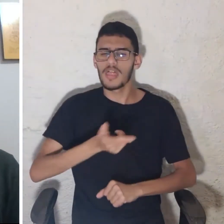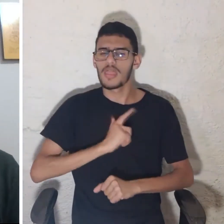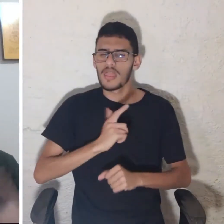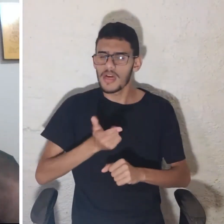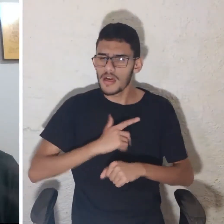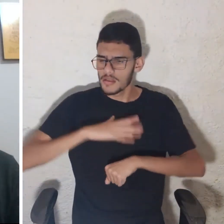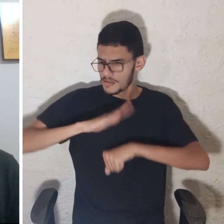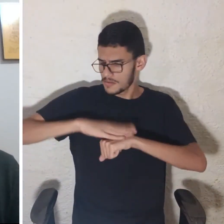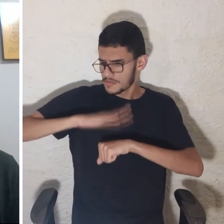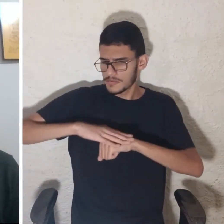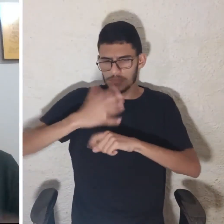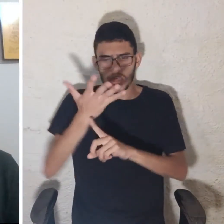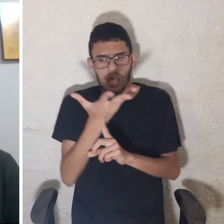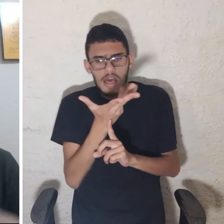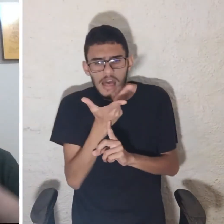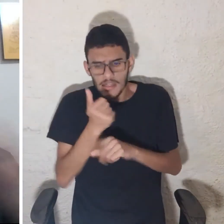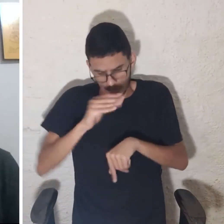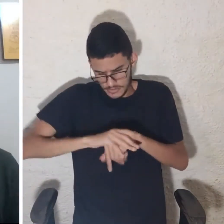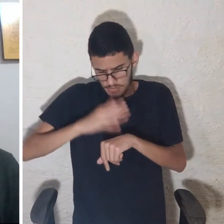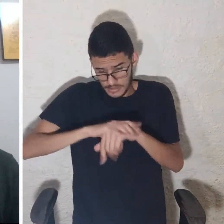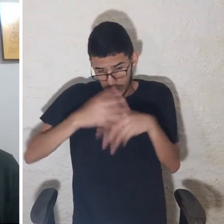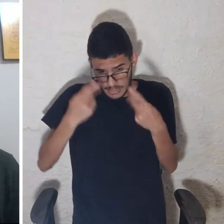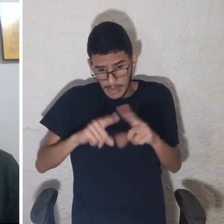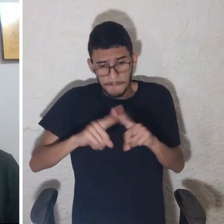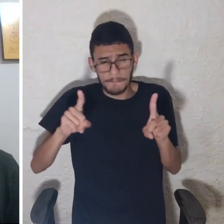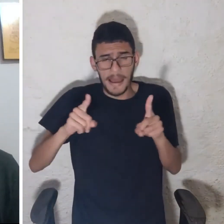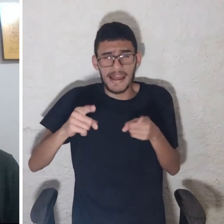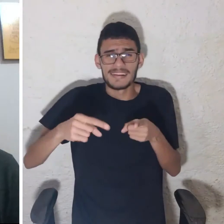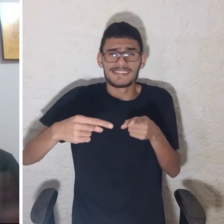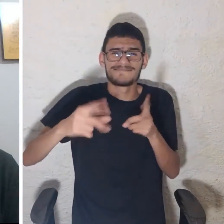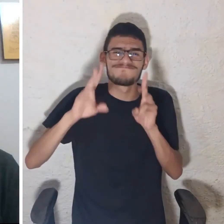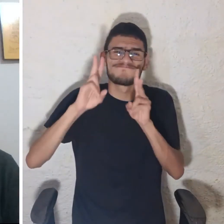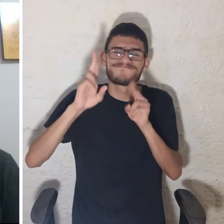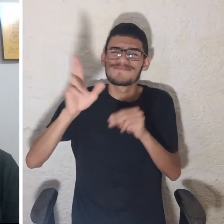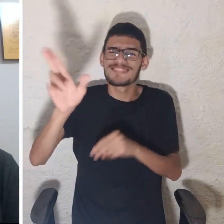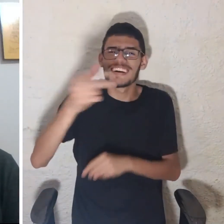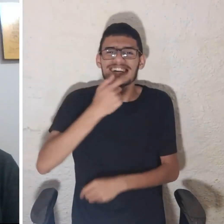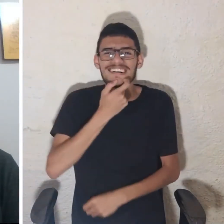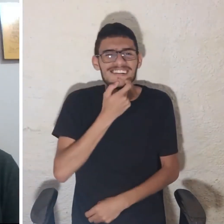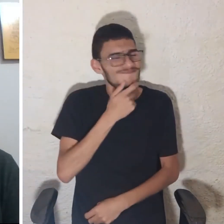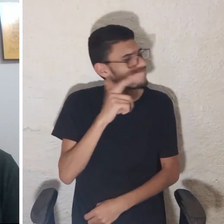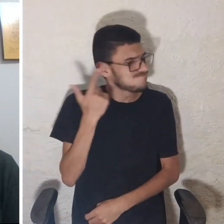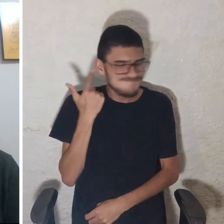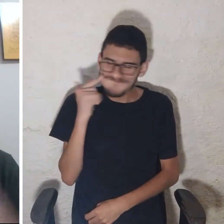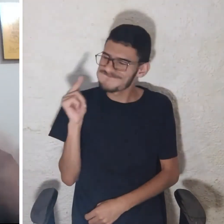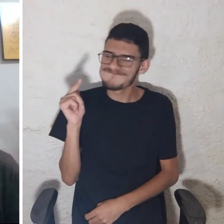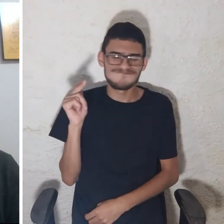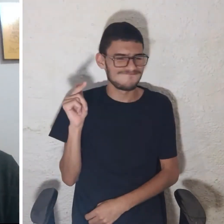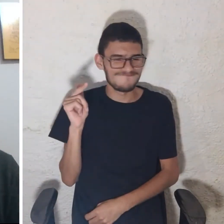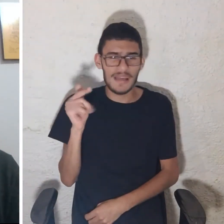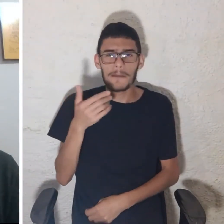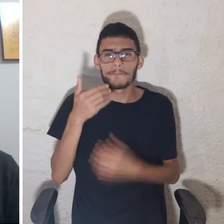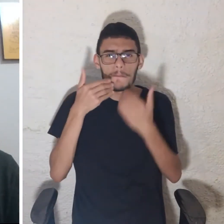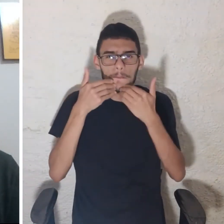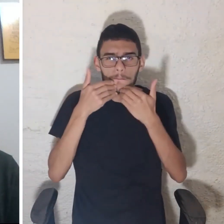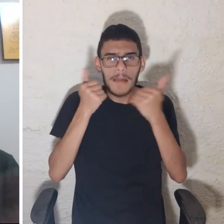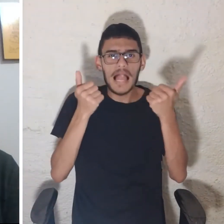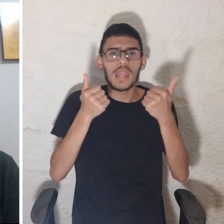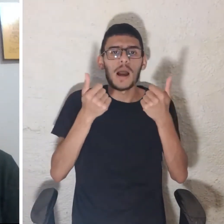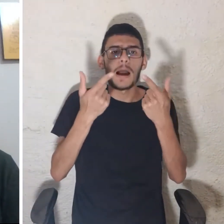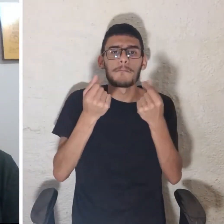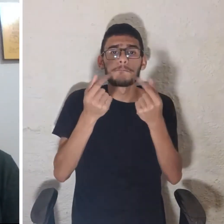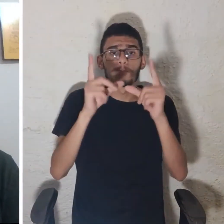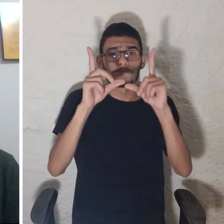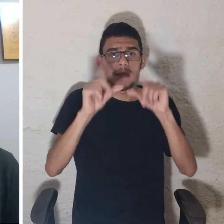tivesse manufaturas, fábricas, mas não dava para concorrer com a dos produtos ingleses, que chegavam para cá, eram melhores, eram muito